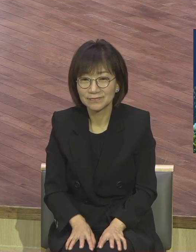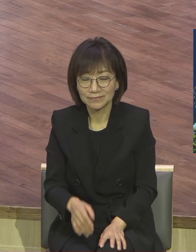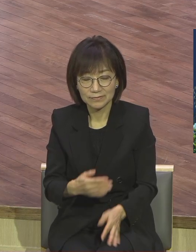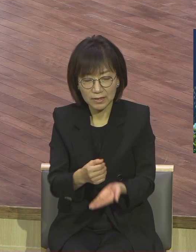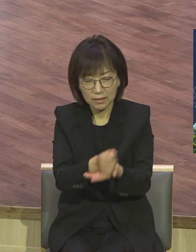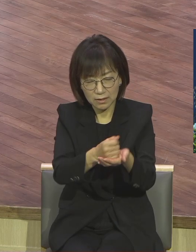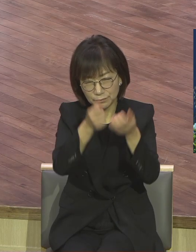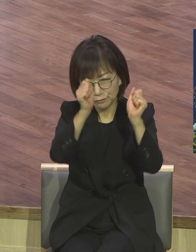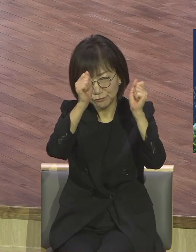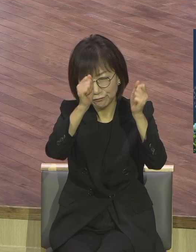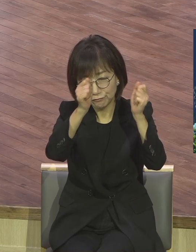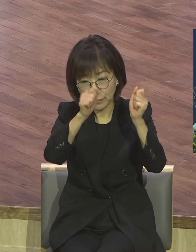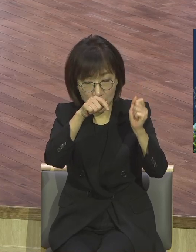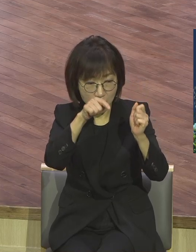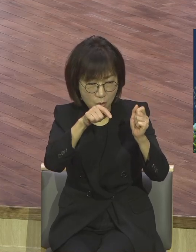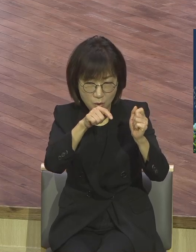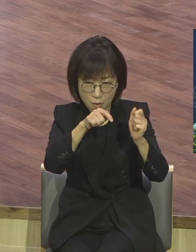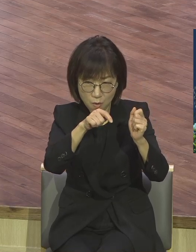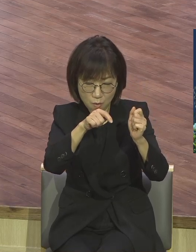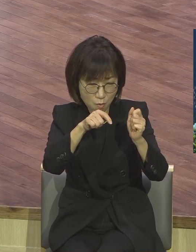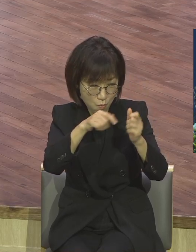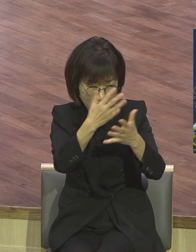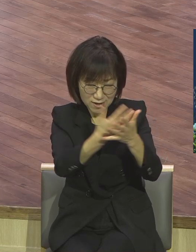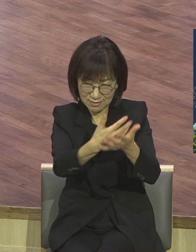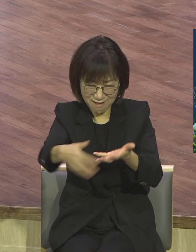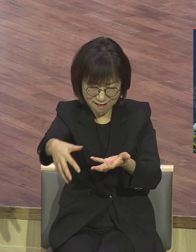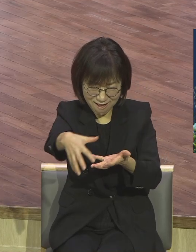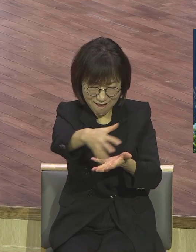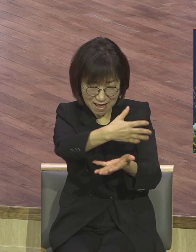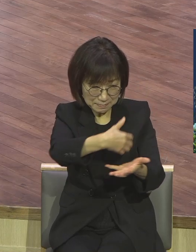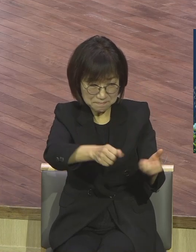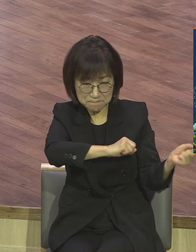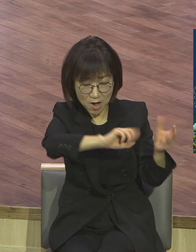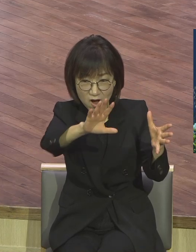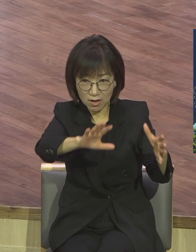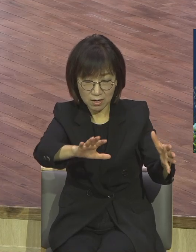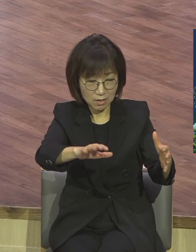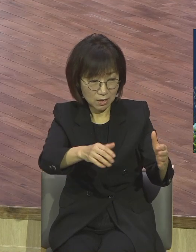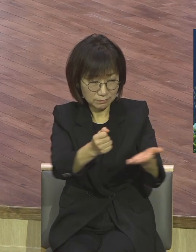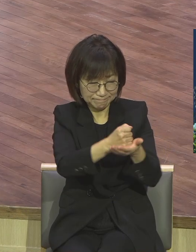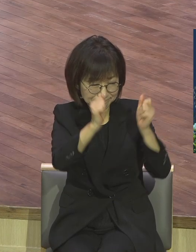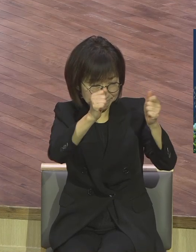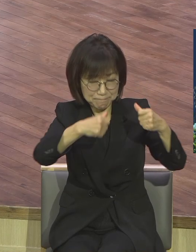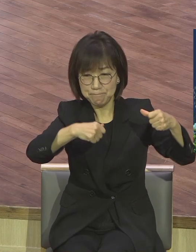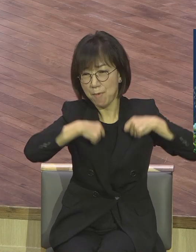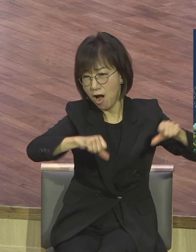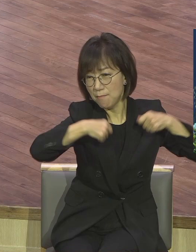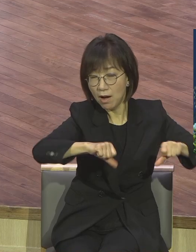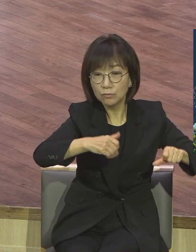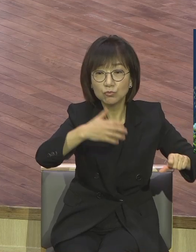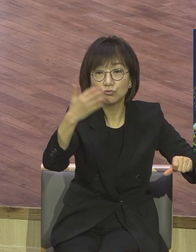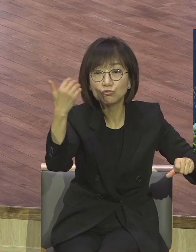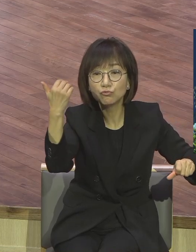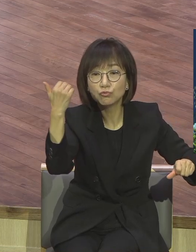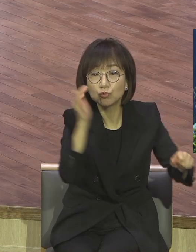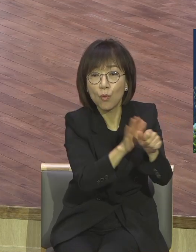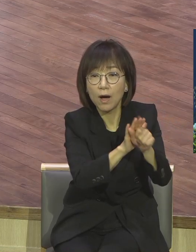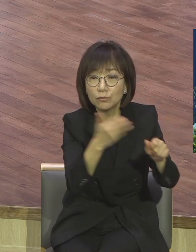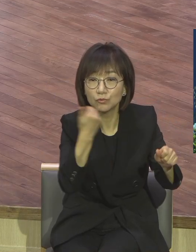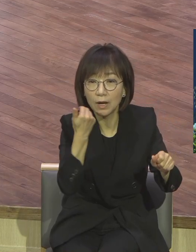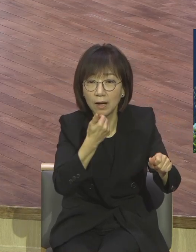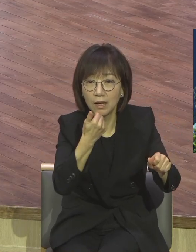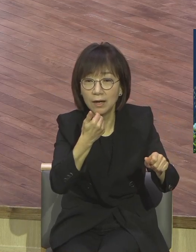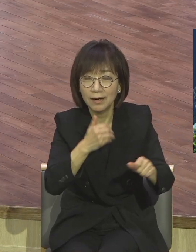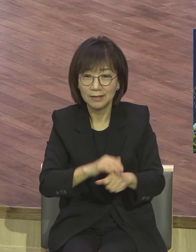무속 현장을 박살내는 사람들이 누구냐? 무속인으로 있다가 우리 교회 이제 무속